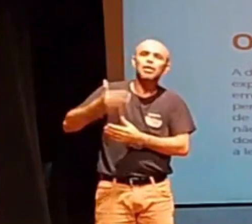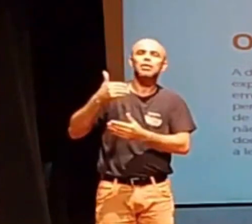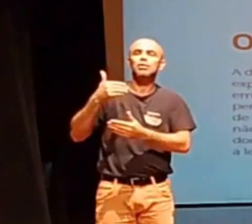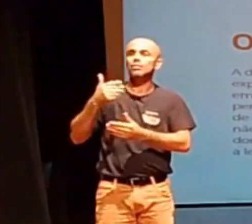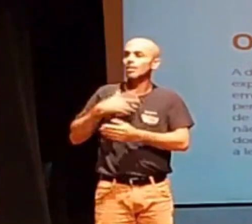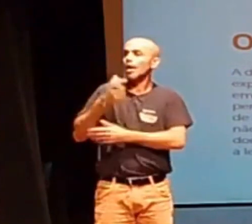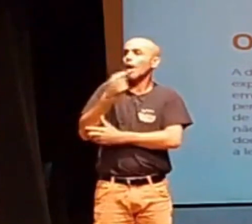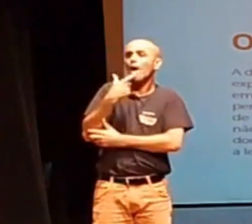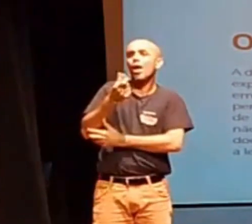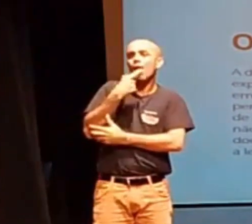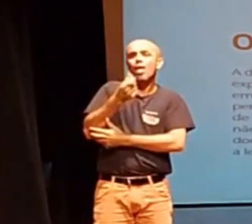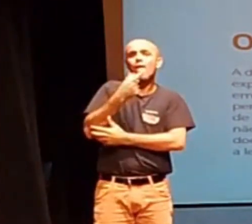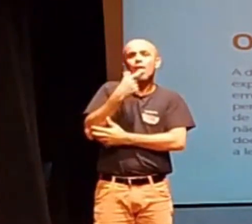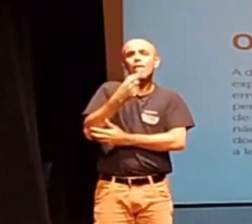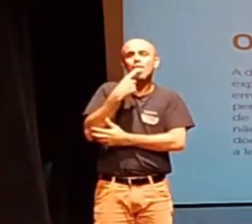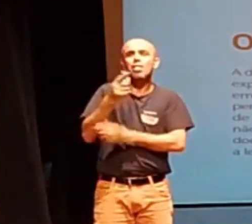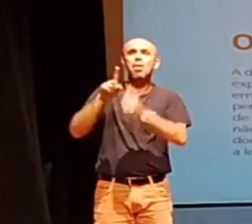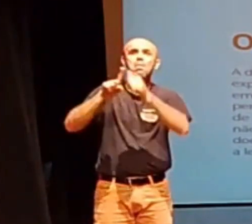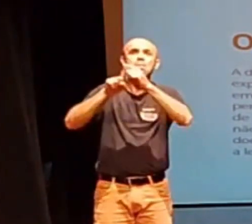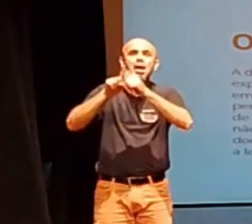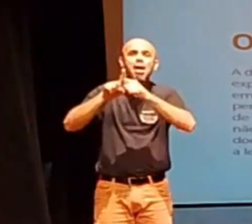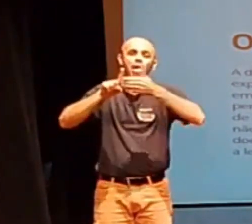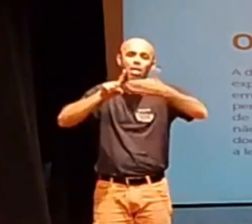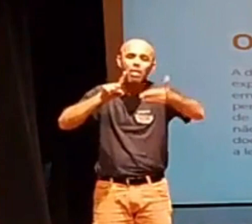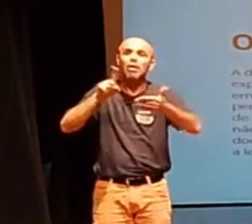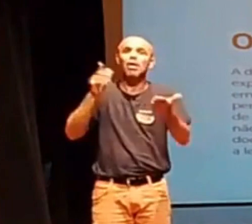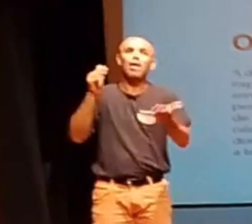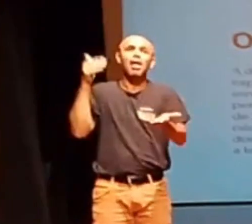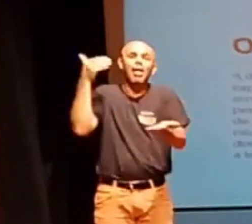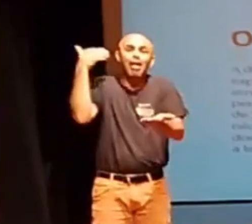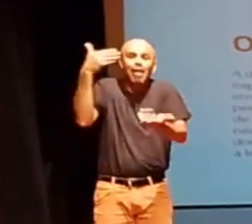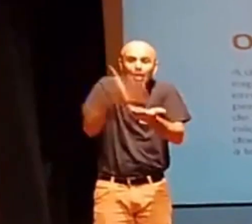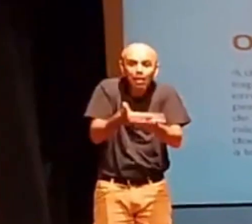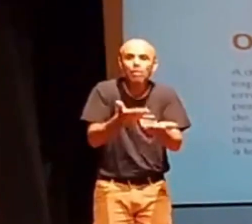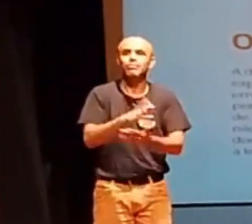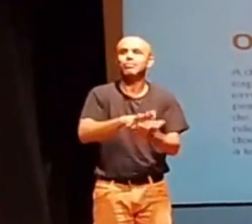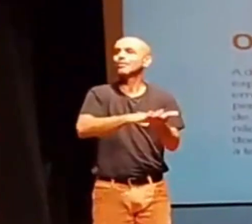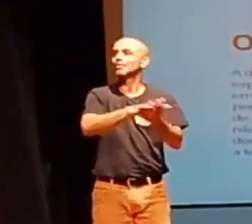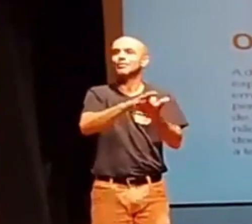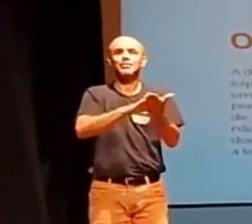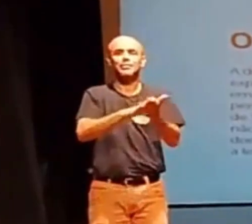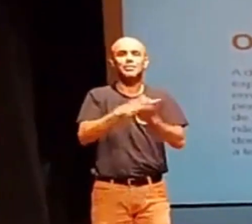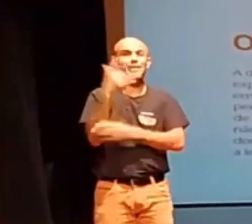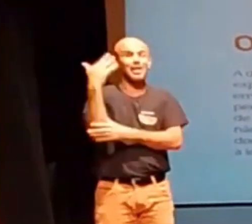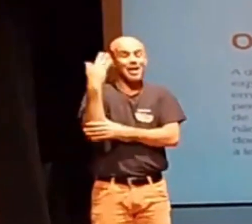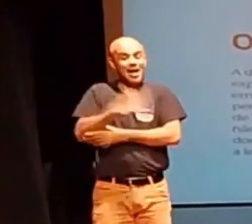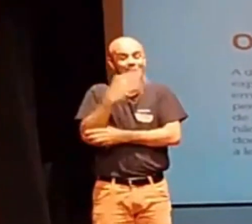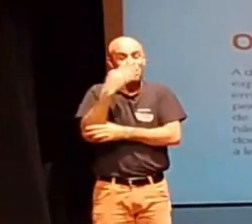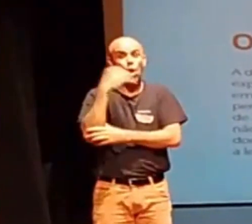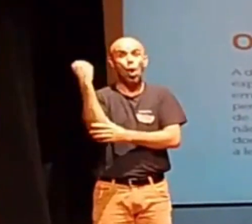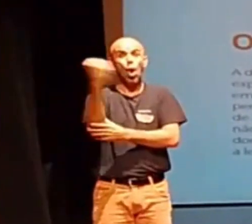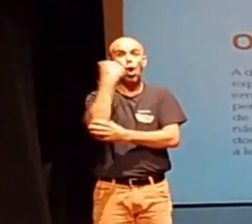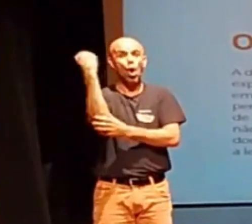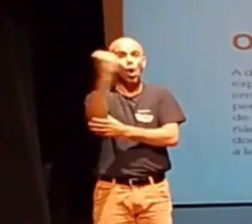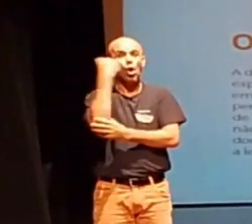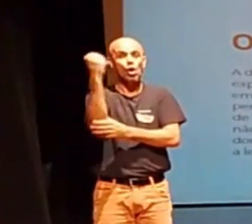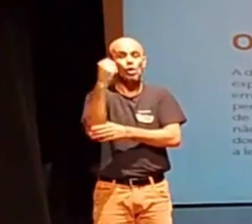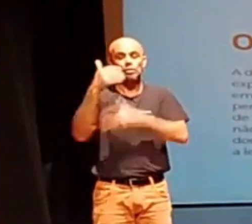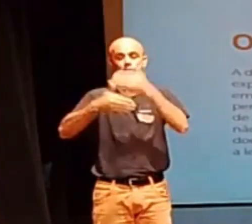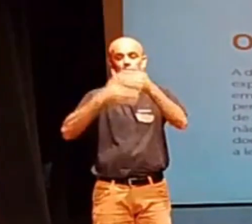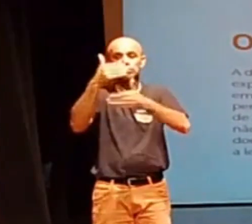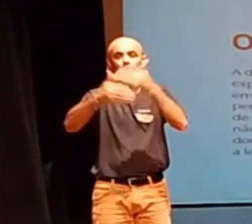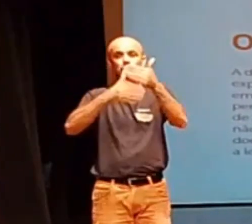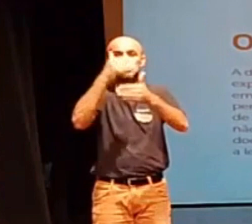eu estou tomando medicação há mais de 1 mês e até agora nada. É porque a dor crônica, depois de um tempo, ela